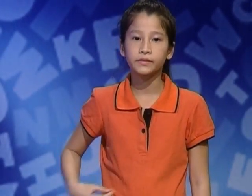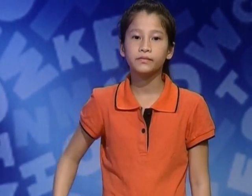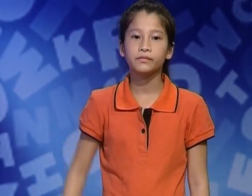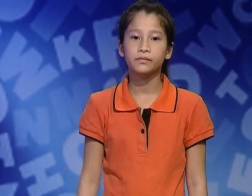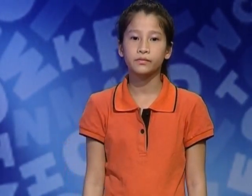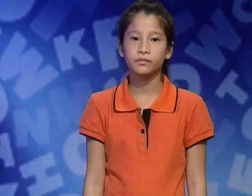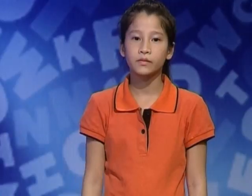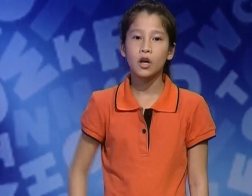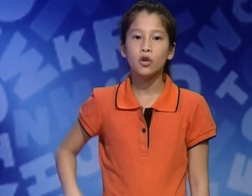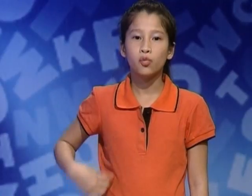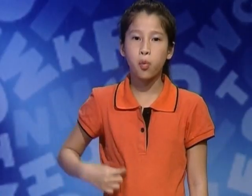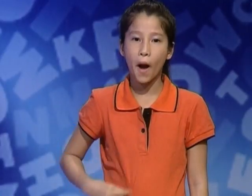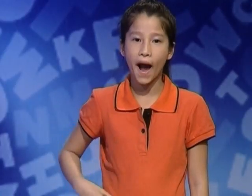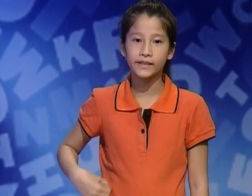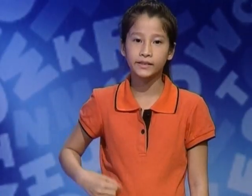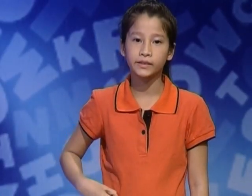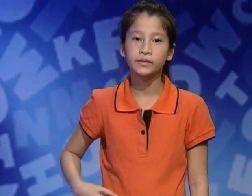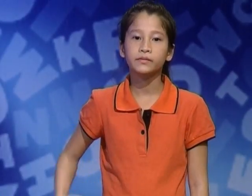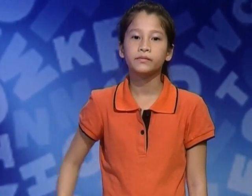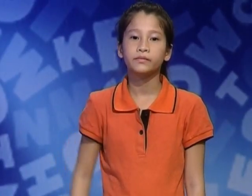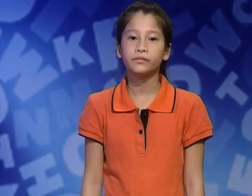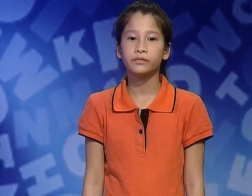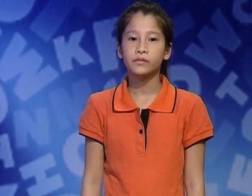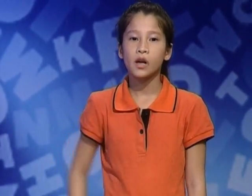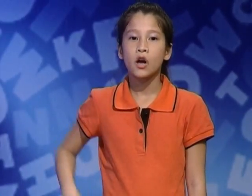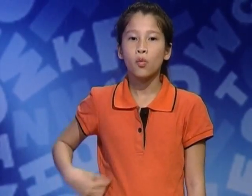Chúng ta còn học ký hiệu ruột nữa. Các em cùng ôn lại ký hiệu ruột với bạn nhé.